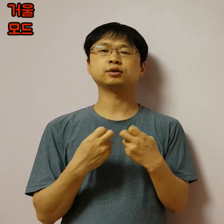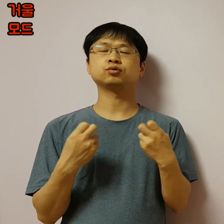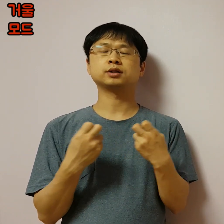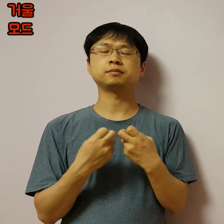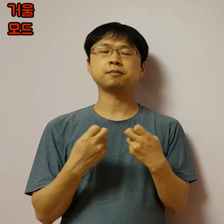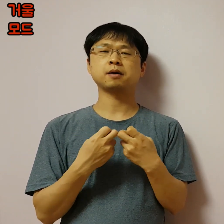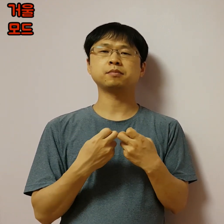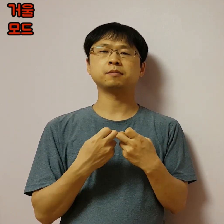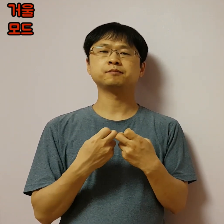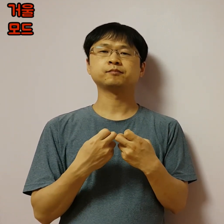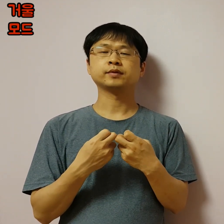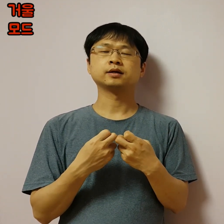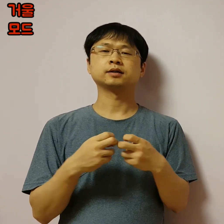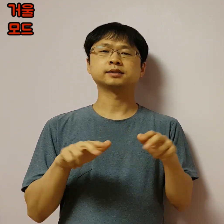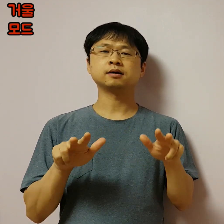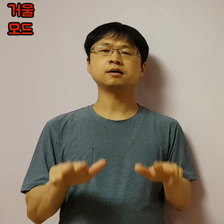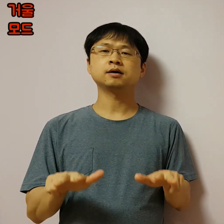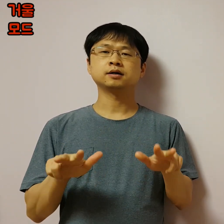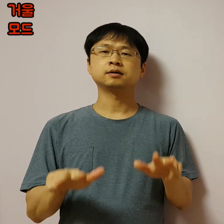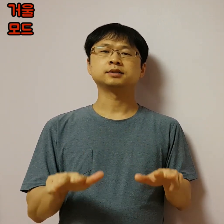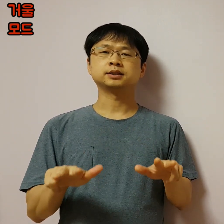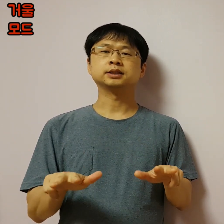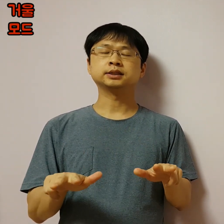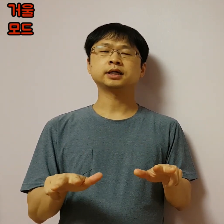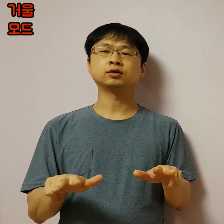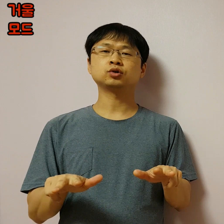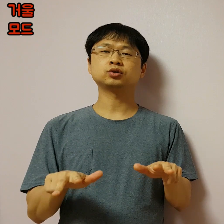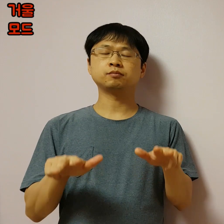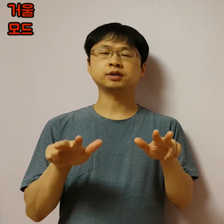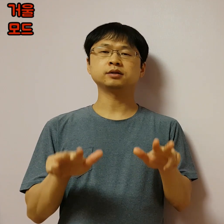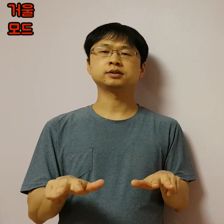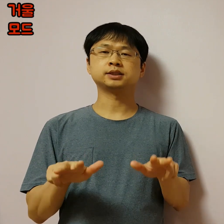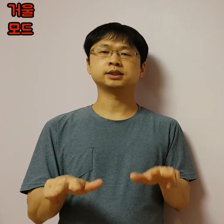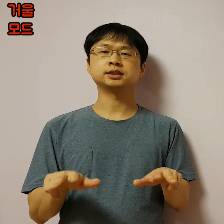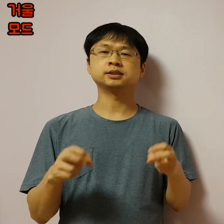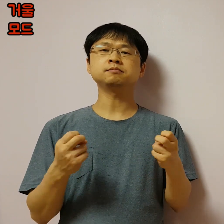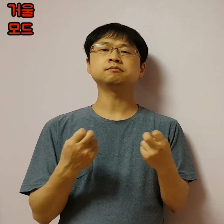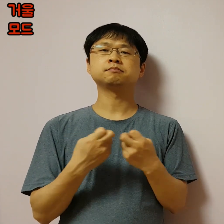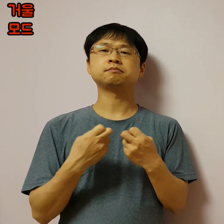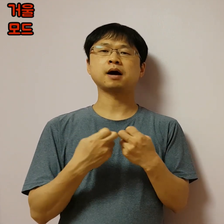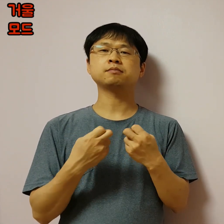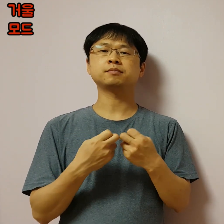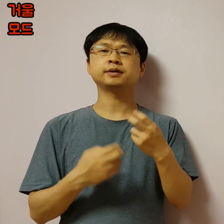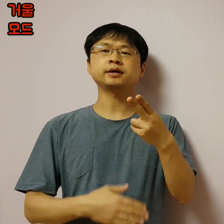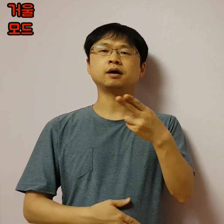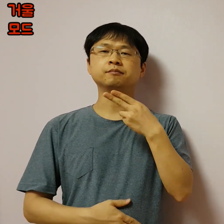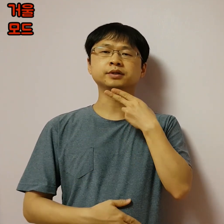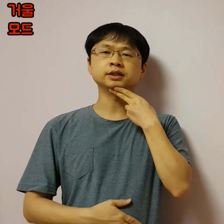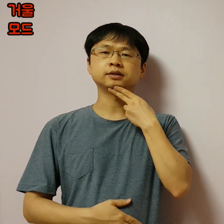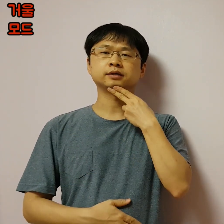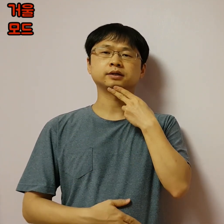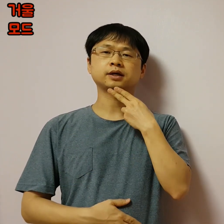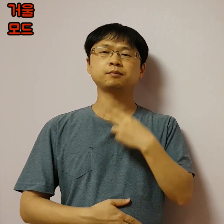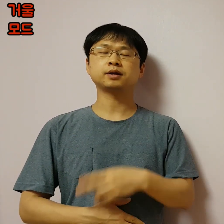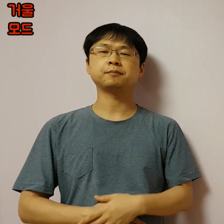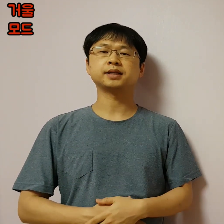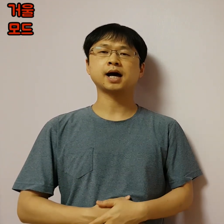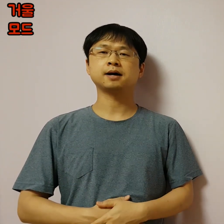수어가 됩니다. 방법. 그래서 이젠 어쩔 수 없는 지금 방법이 없는 이렇게 표현합니다.